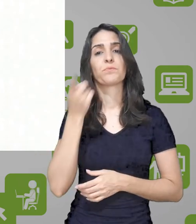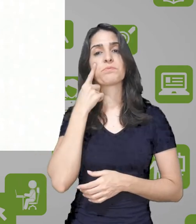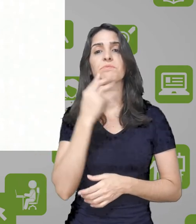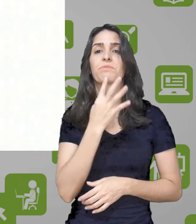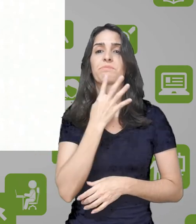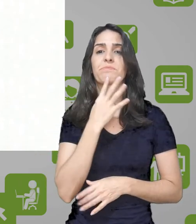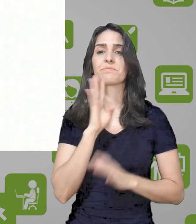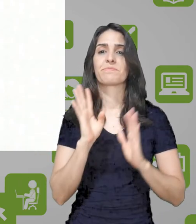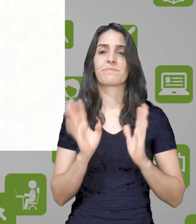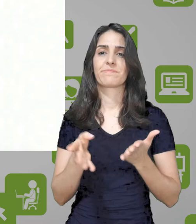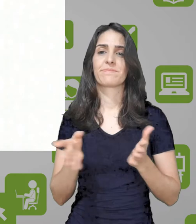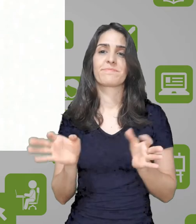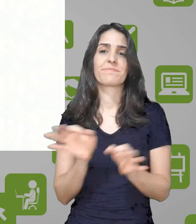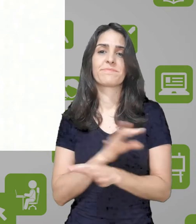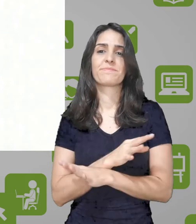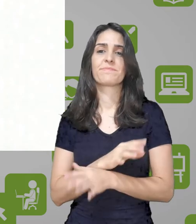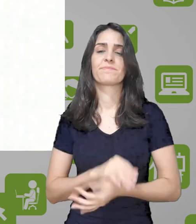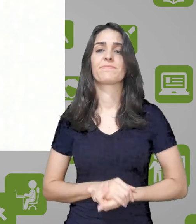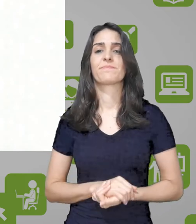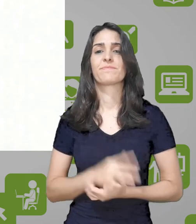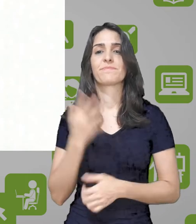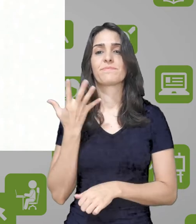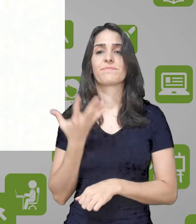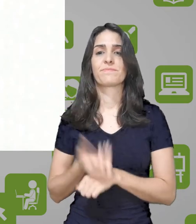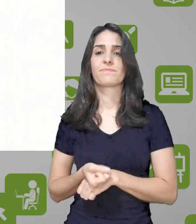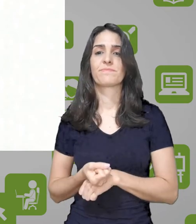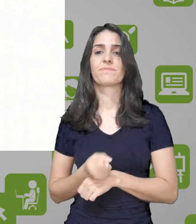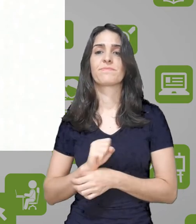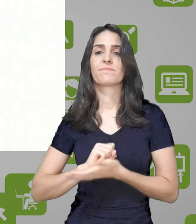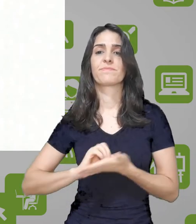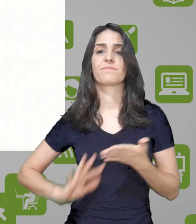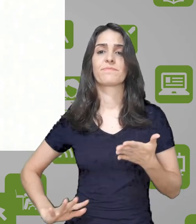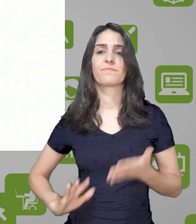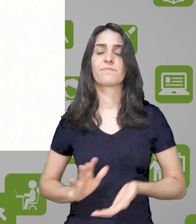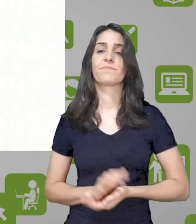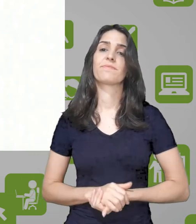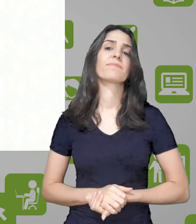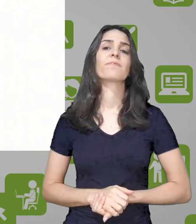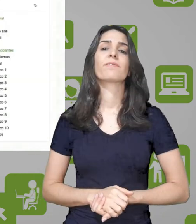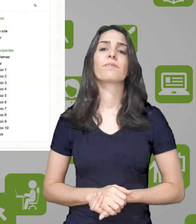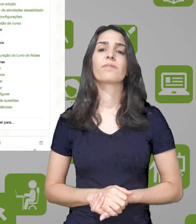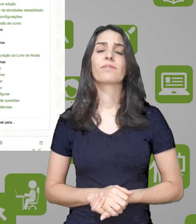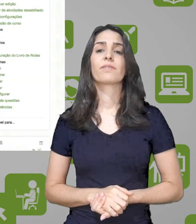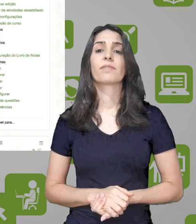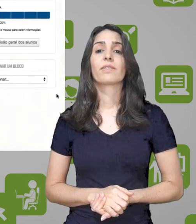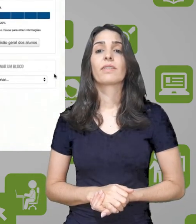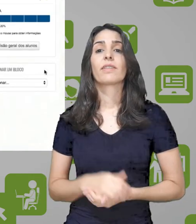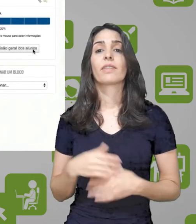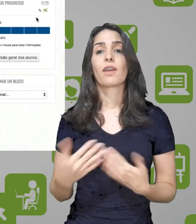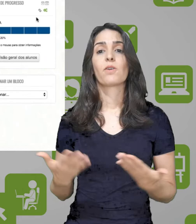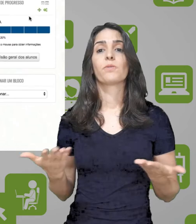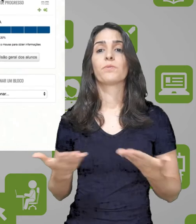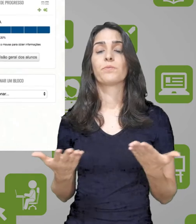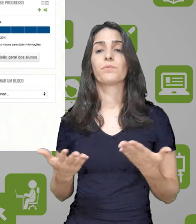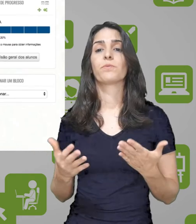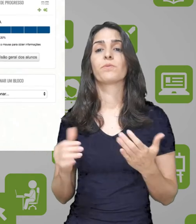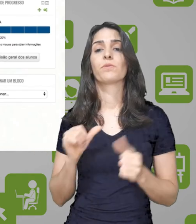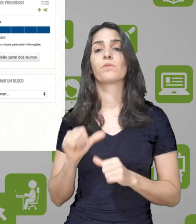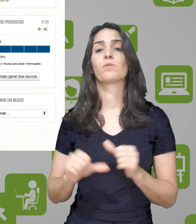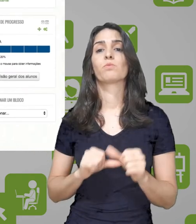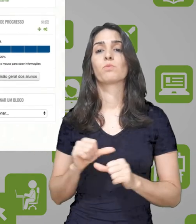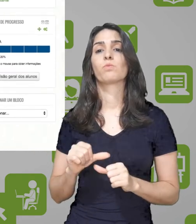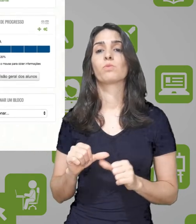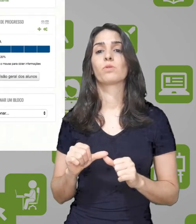a sua configuração você já sabe e pronto eu vou salvar essa atividade bom então agora